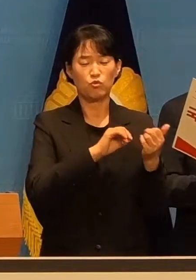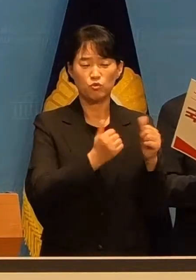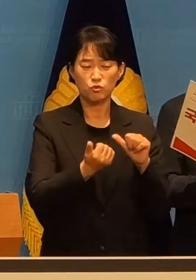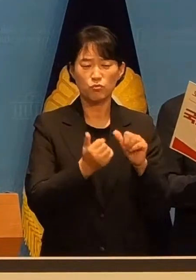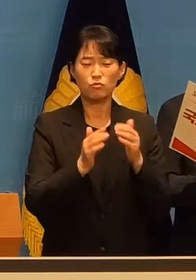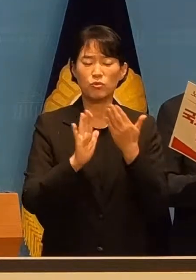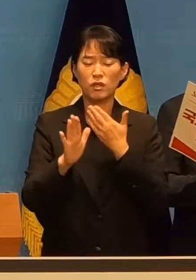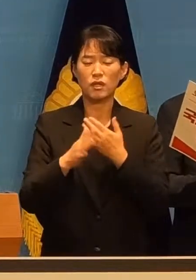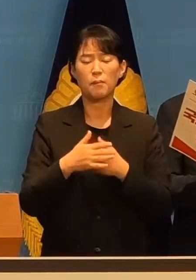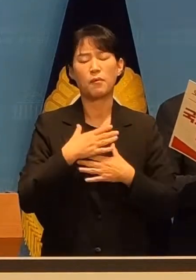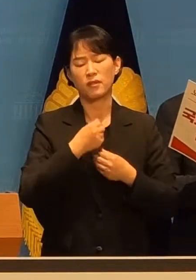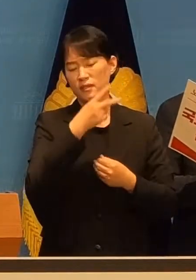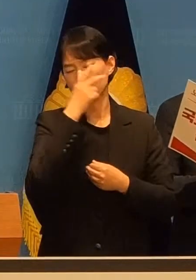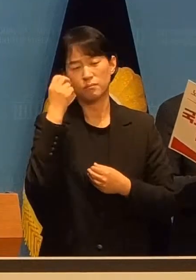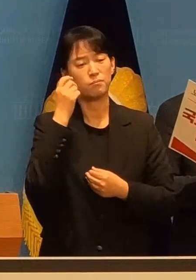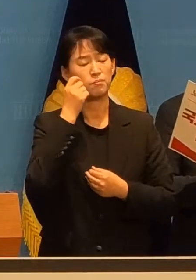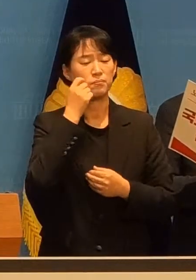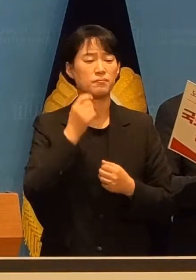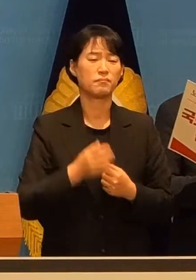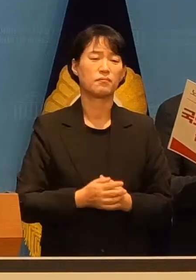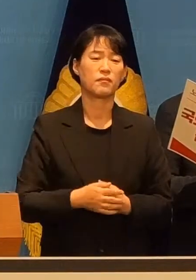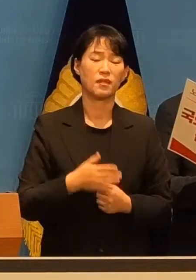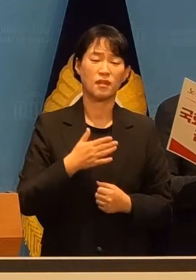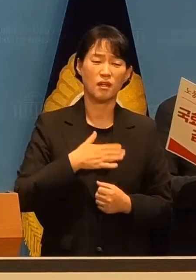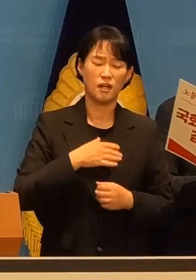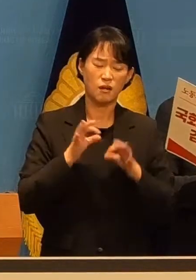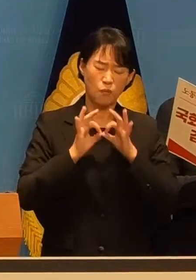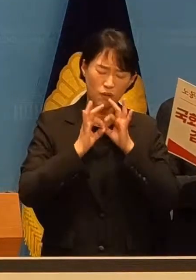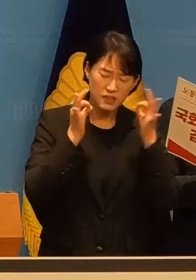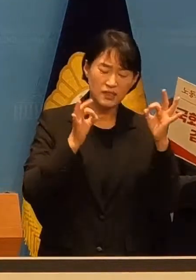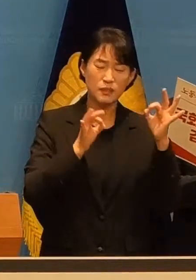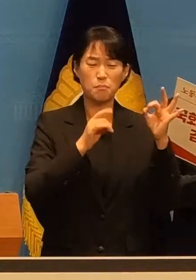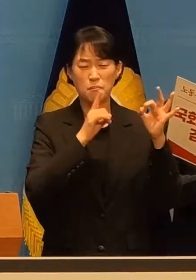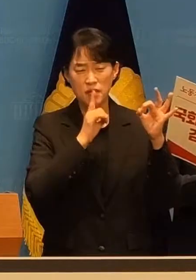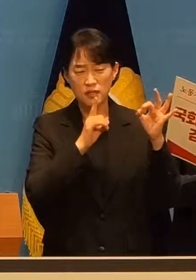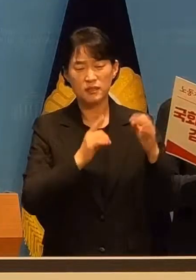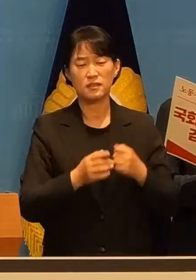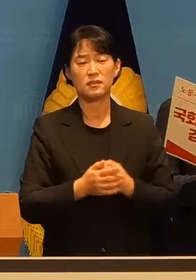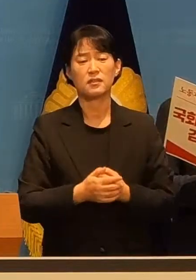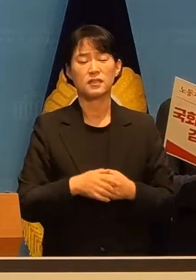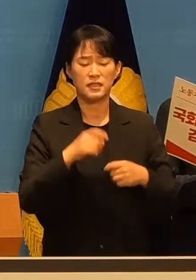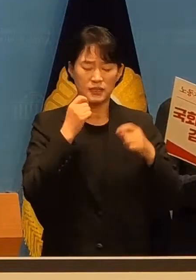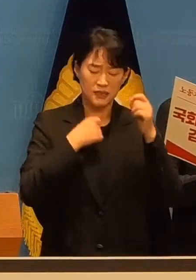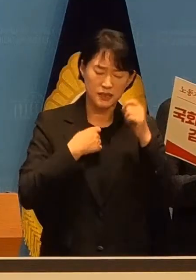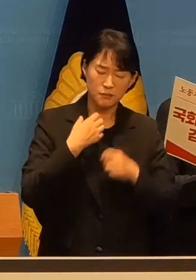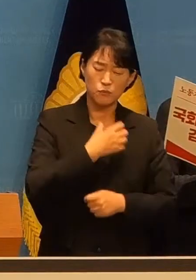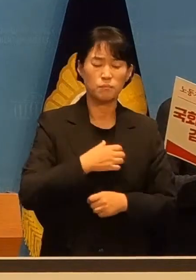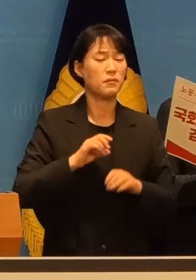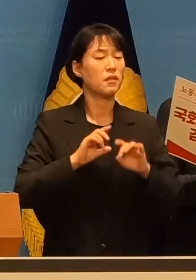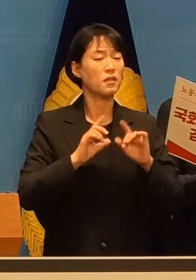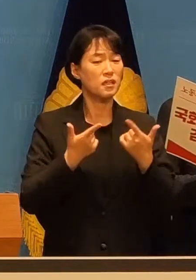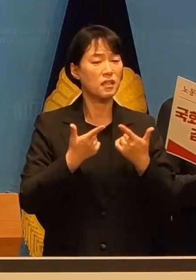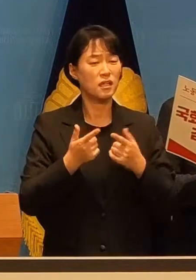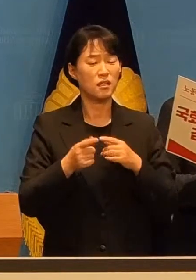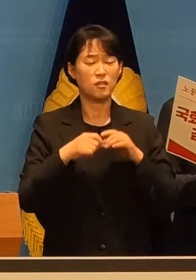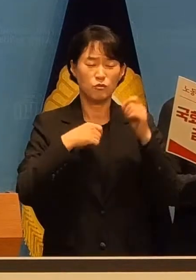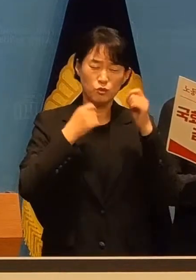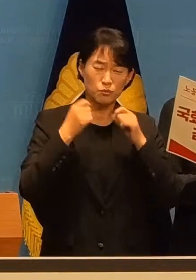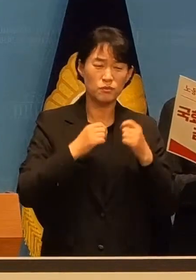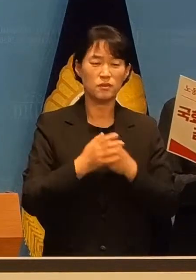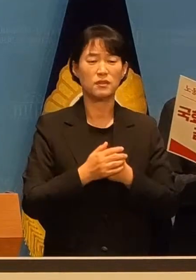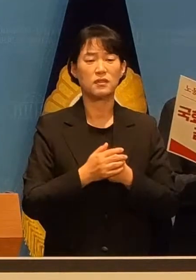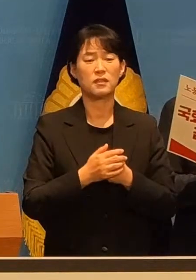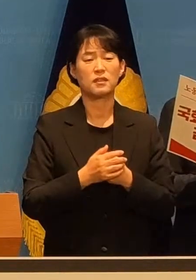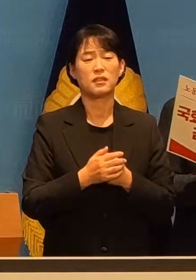편히 잠들지 못했습니다. 제가 외치는 이 목소리는 슬픔이 아니라 울분,